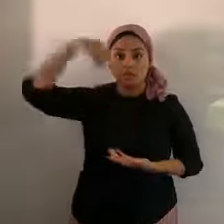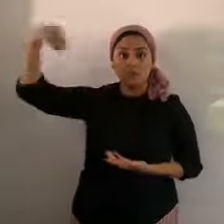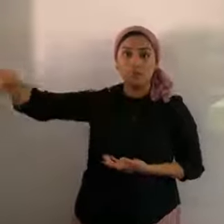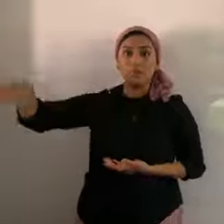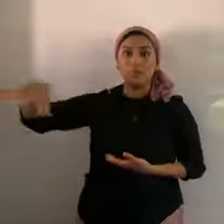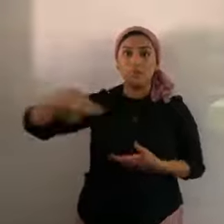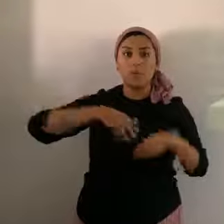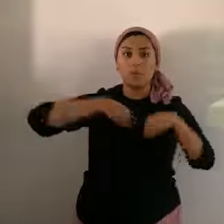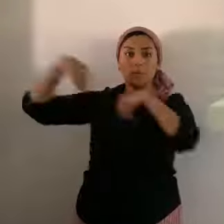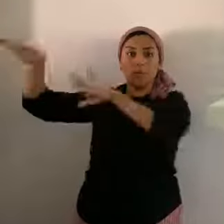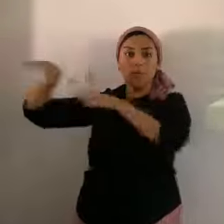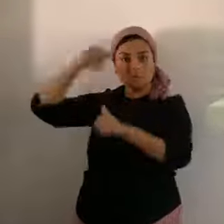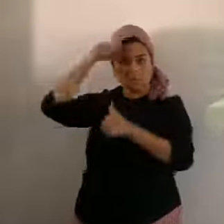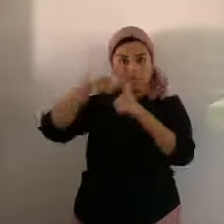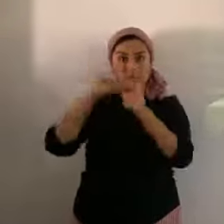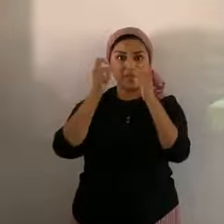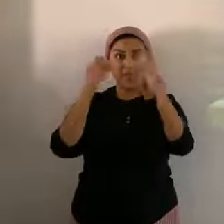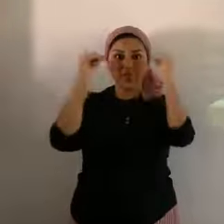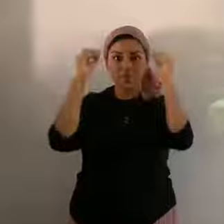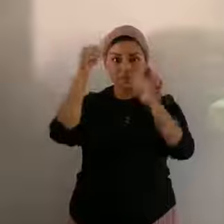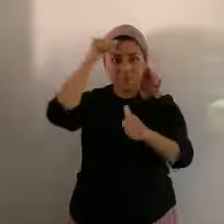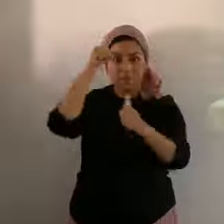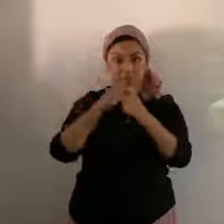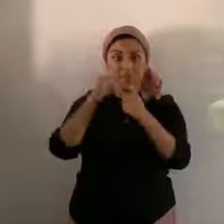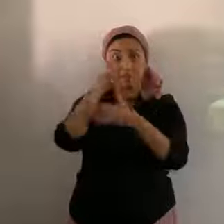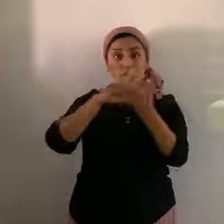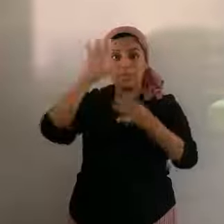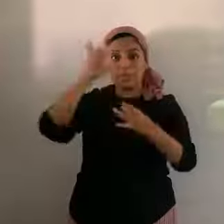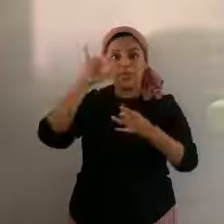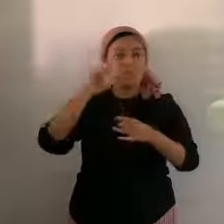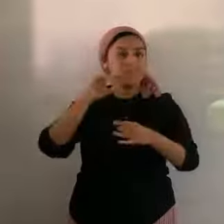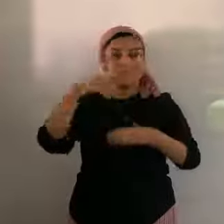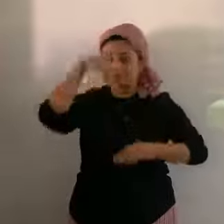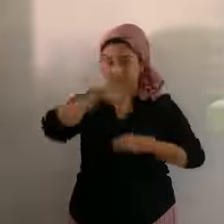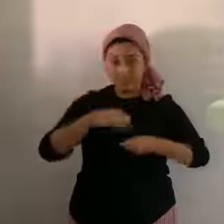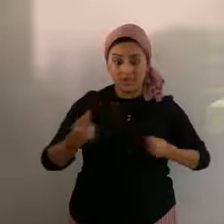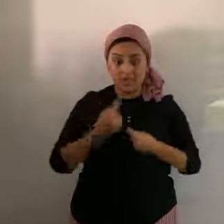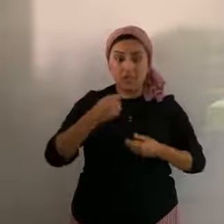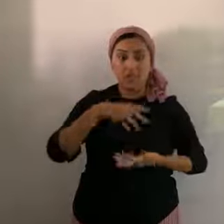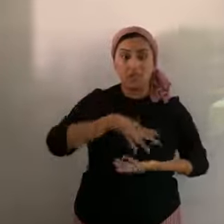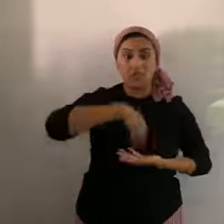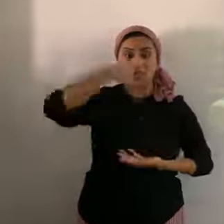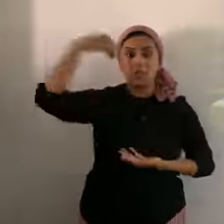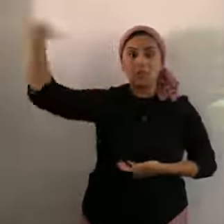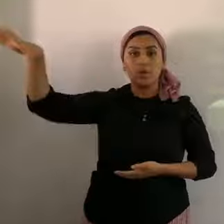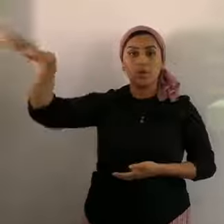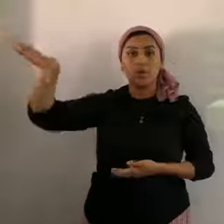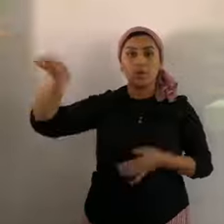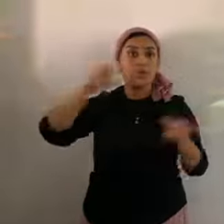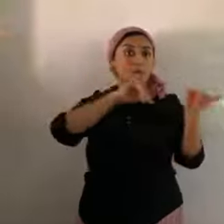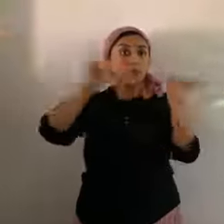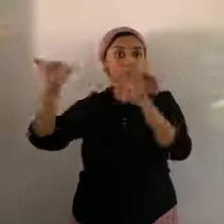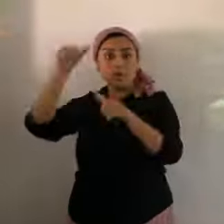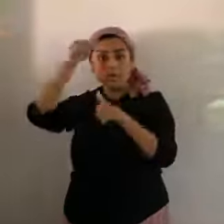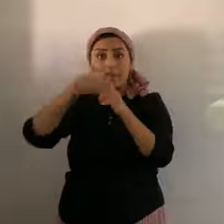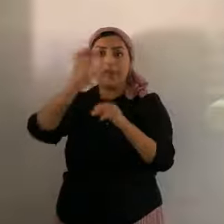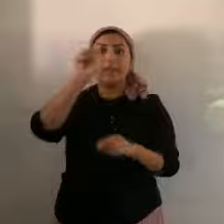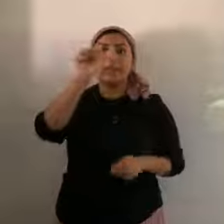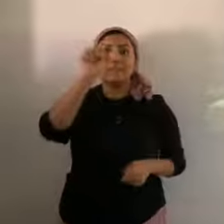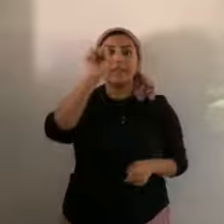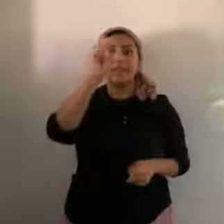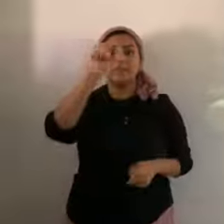va. ¿Recuerdan esa ministración? Se levanta y se va. Entonces, de esa manera, así como Sansón no se dio cuenta cuando